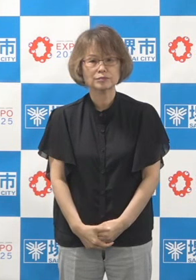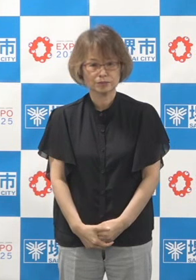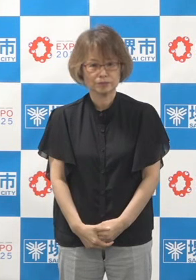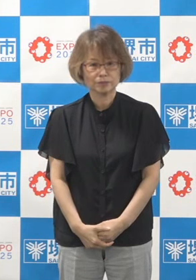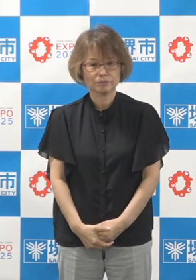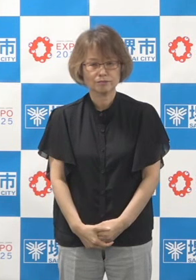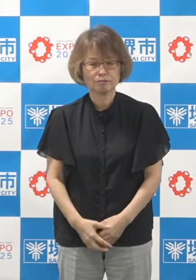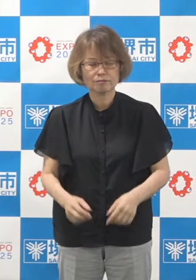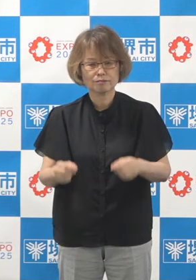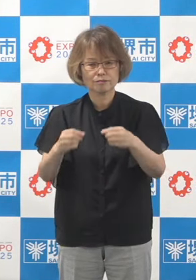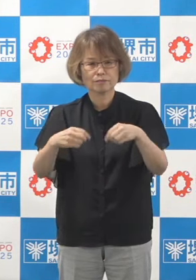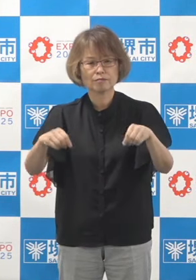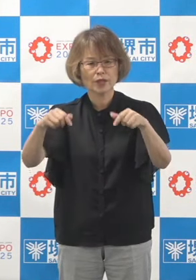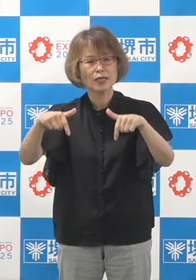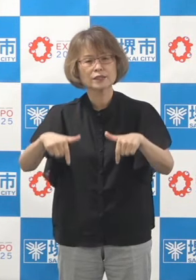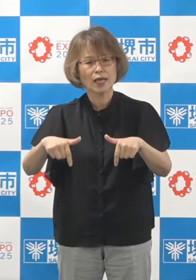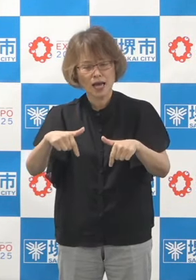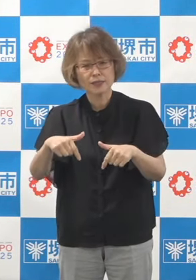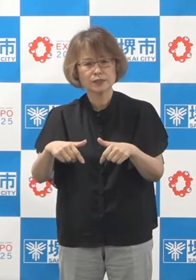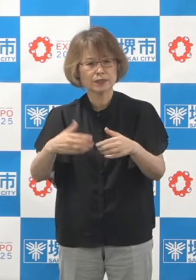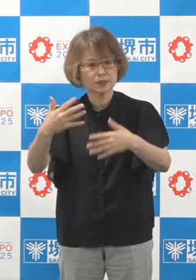関西テレビさん、どうぞ。